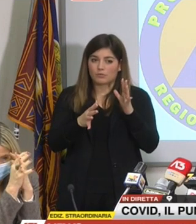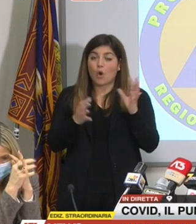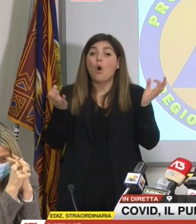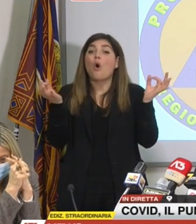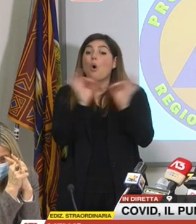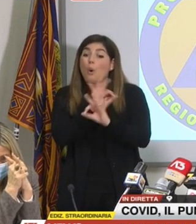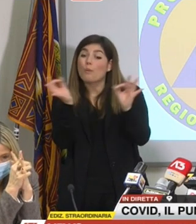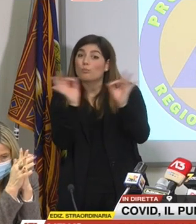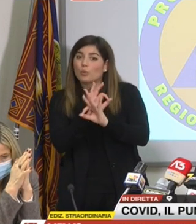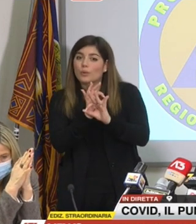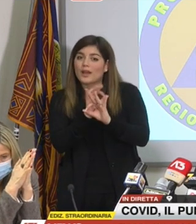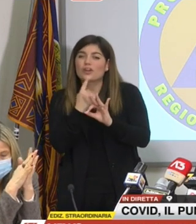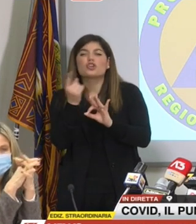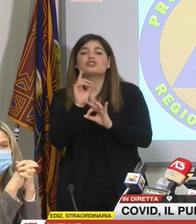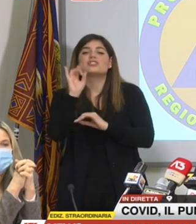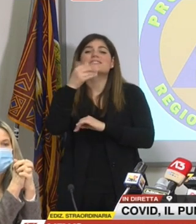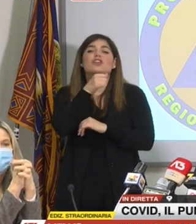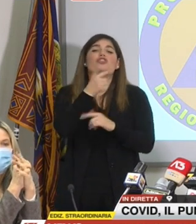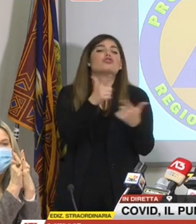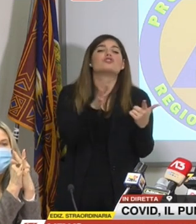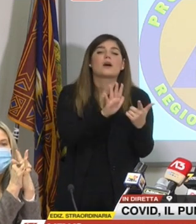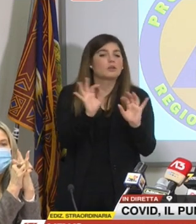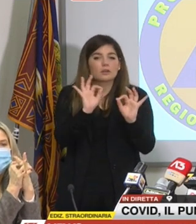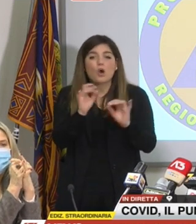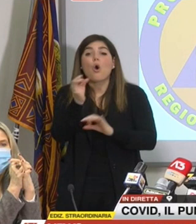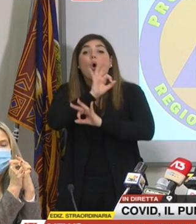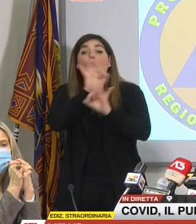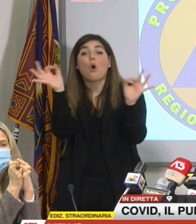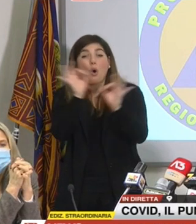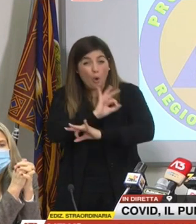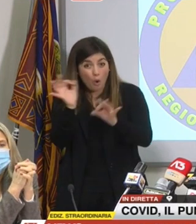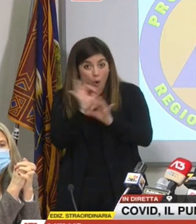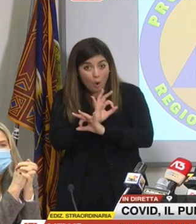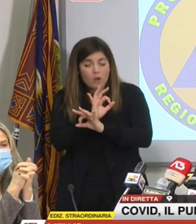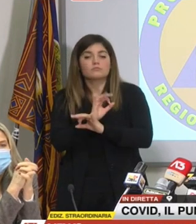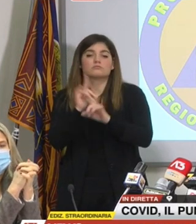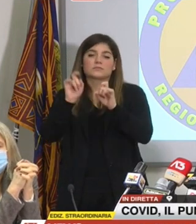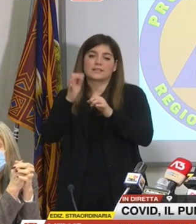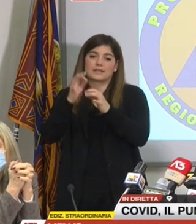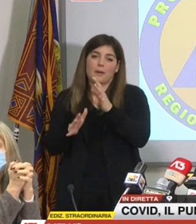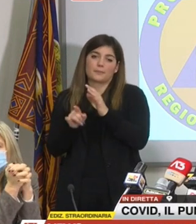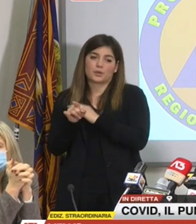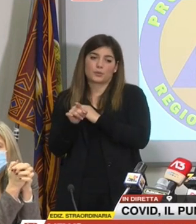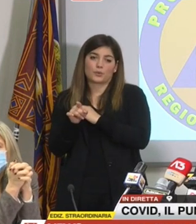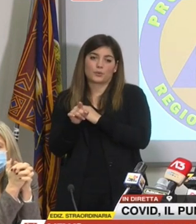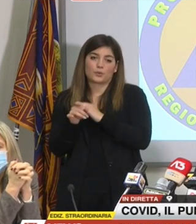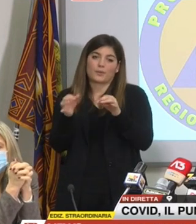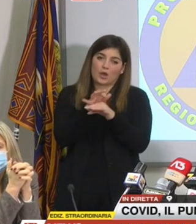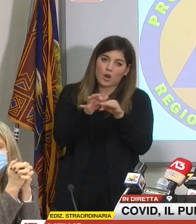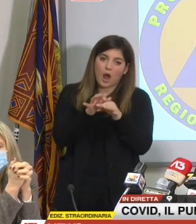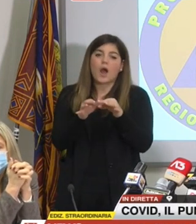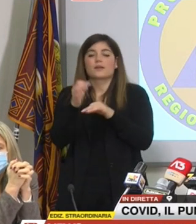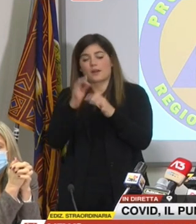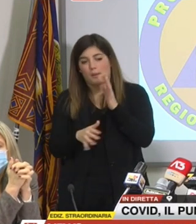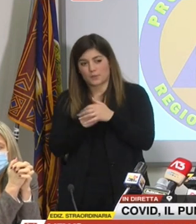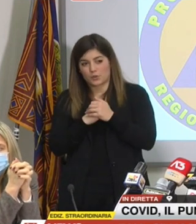oppure, in mancanza, tampone rapido. Quindi non ci saranno al momento no di modalità e tipologie, si continua con il